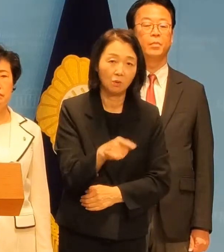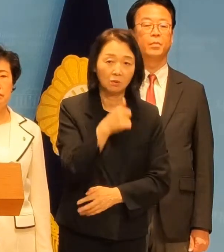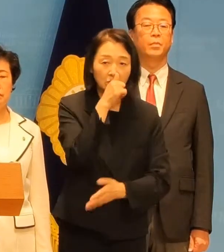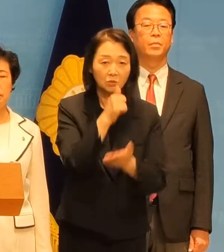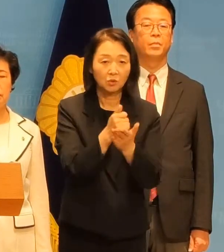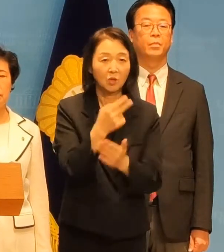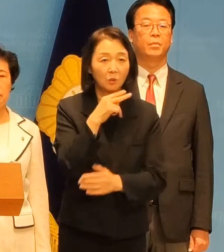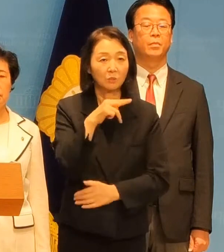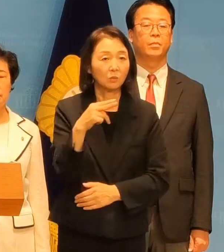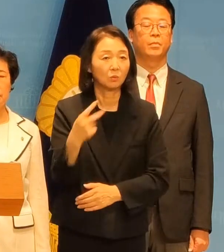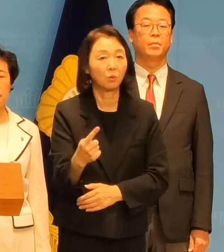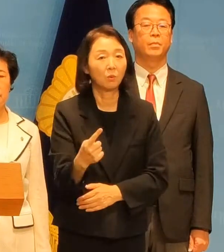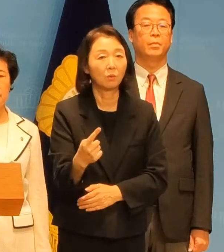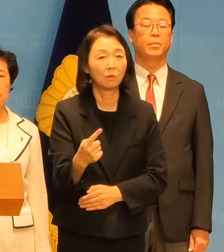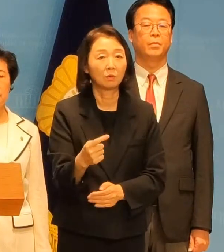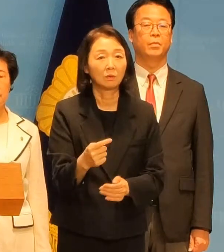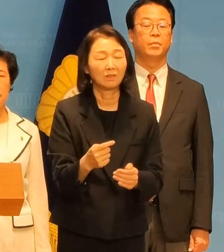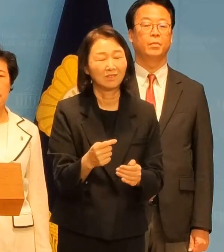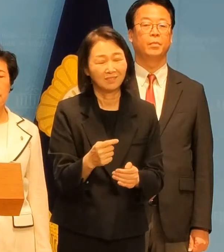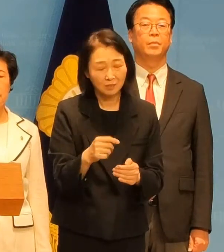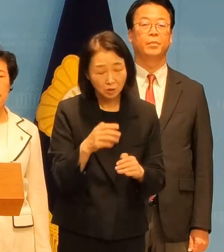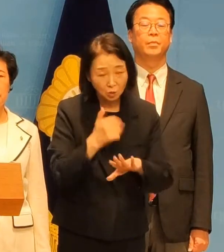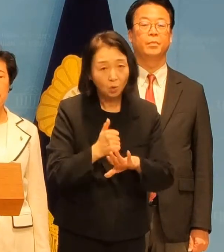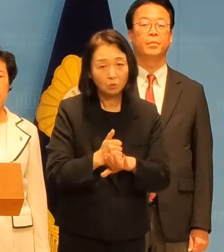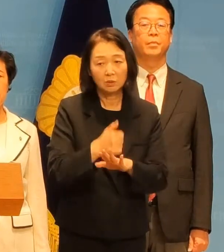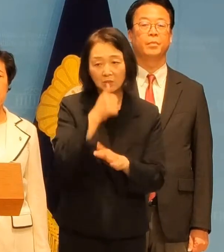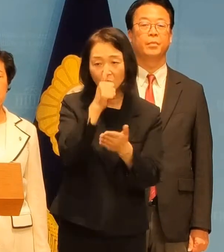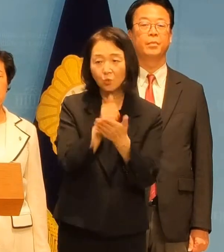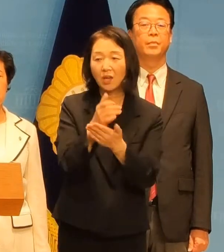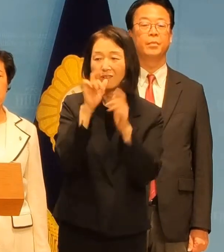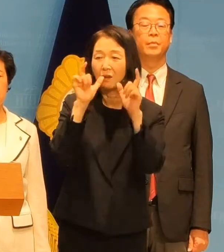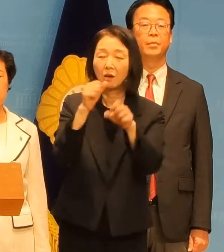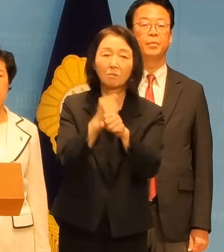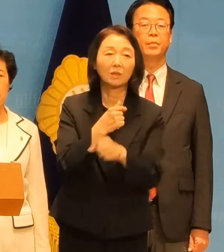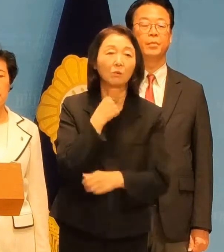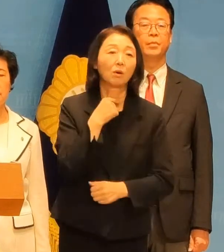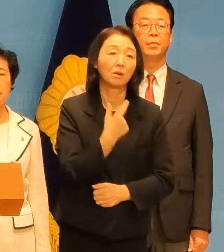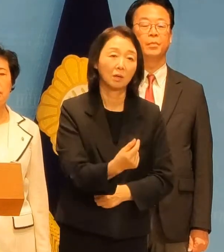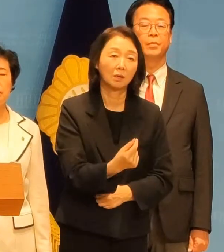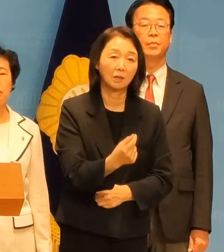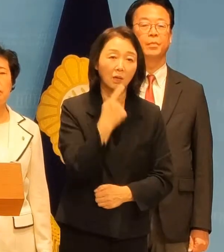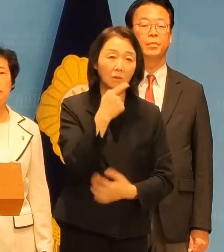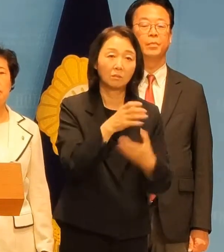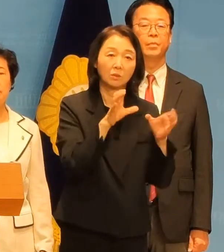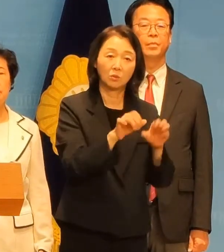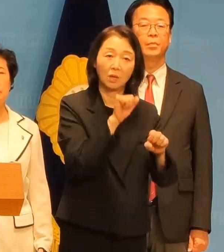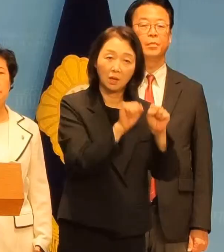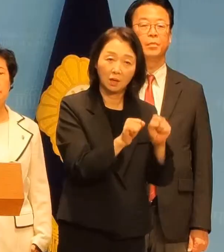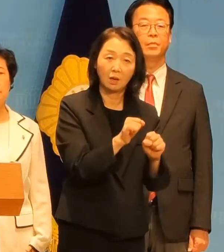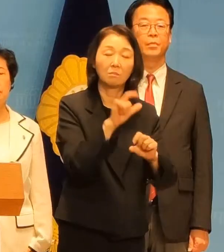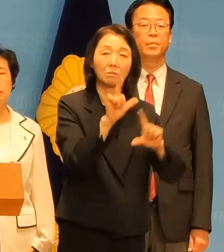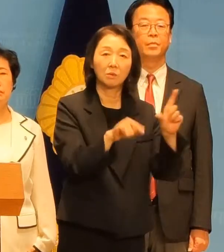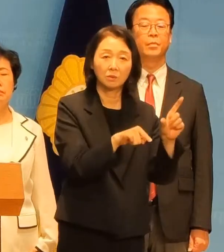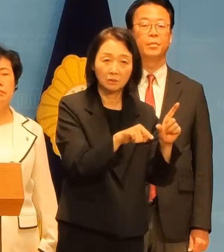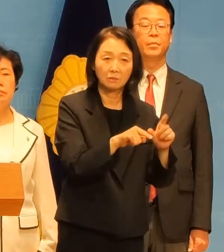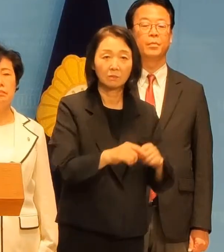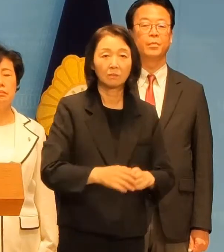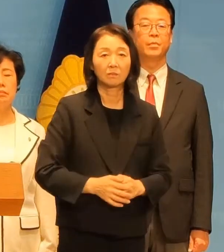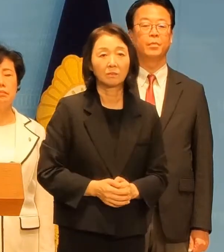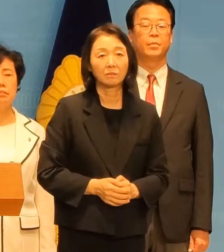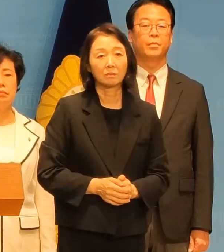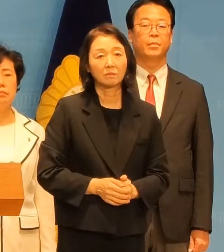없어도 어쨌든 유죄로 만들어내려고 합니다. 민주당이 행하는 태도,